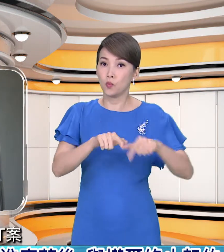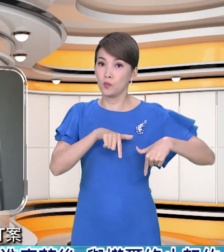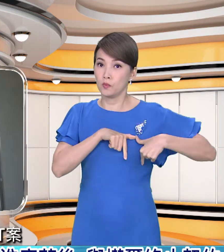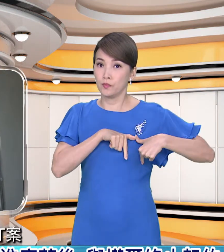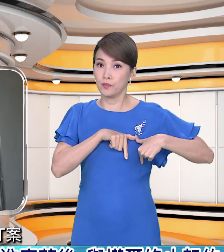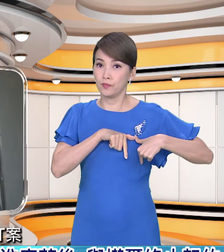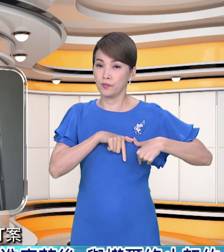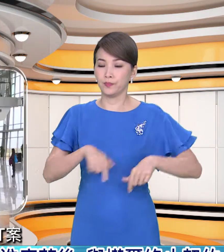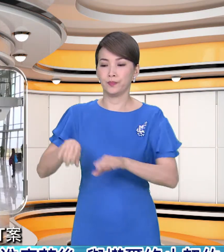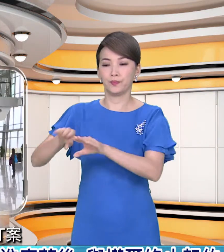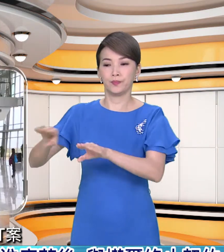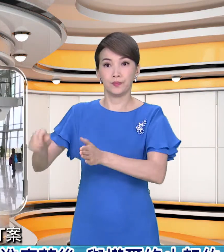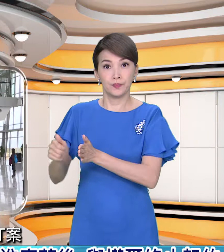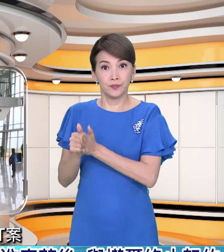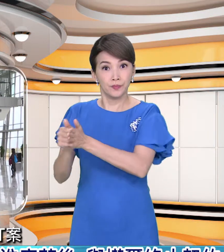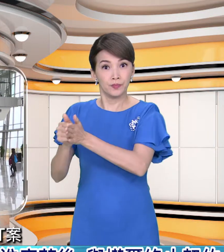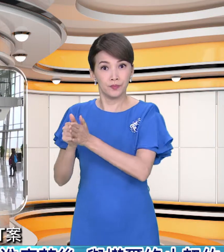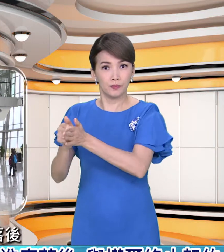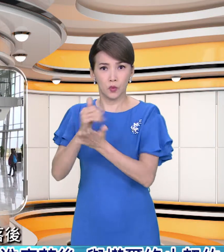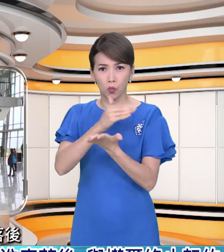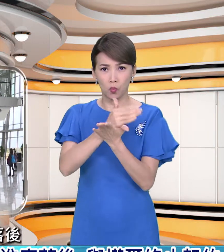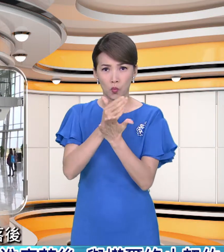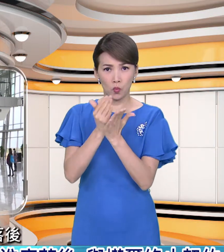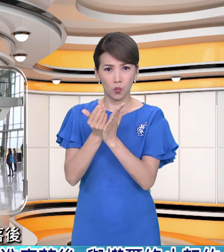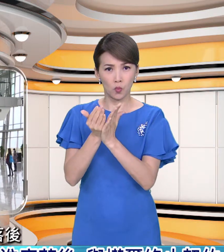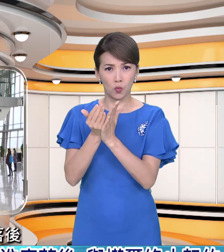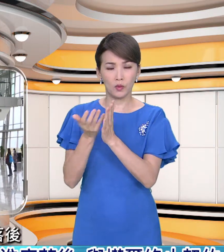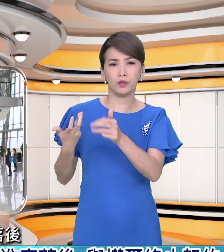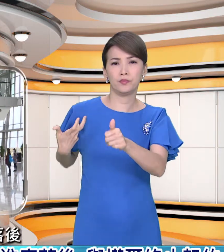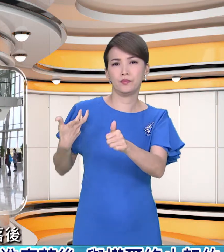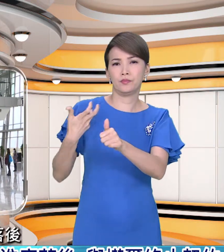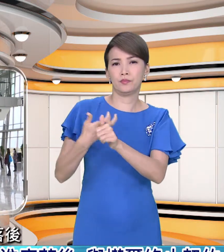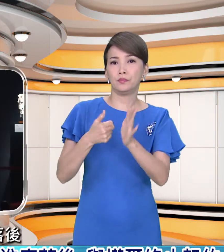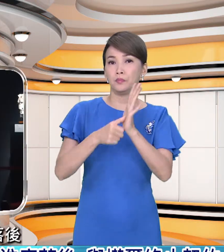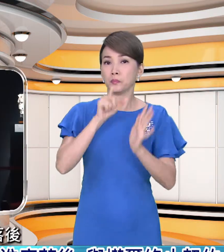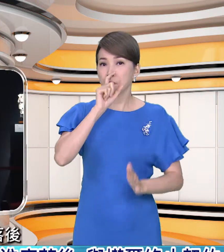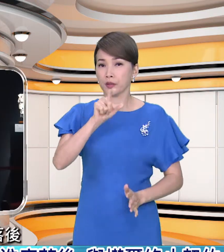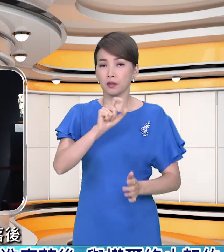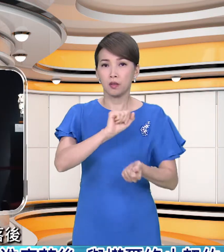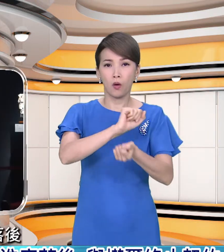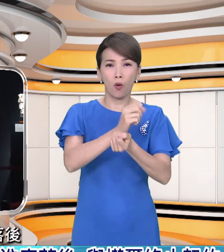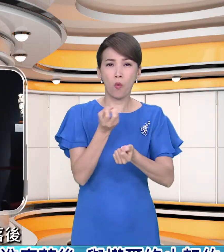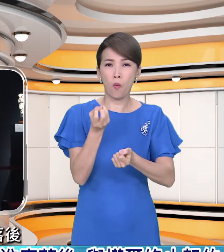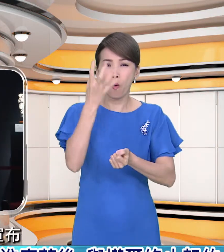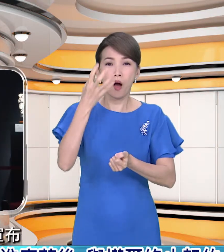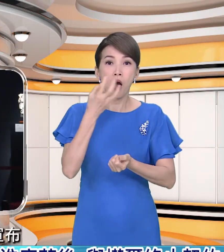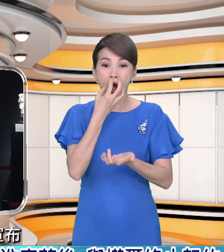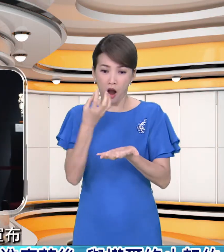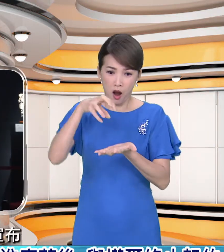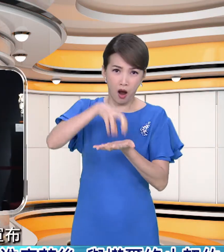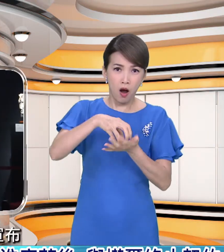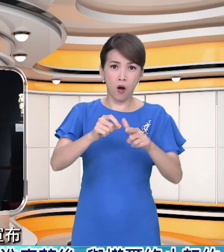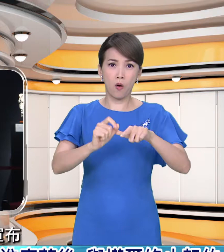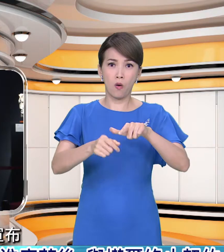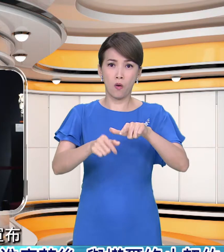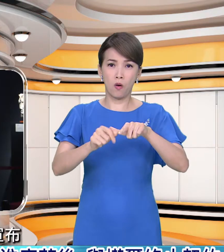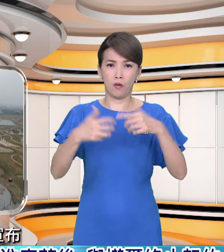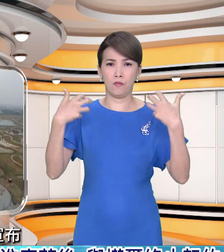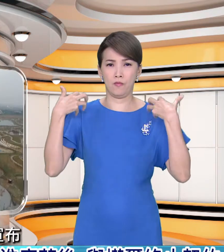还有停车场接驳的 BOT 案，进度却是严重的落后。故宫博